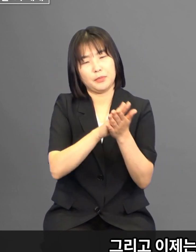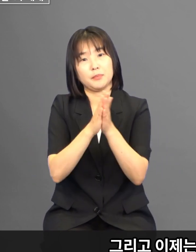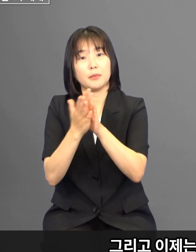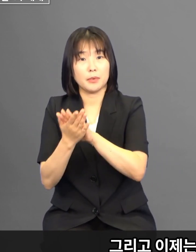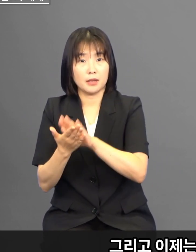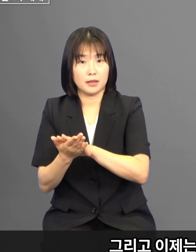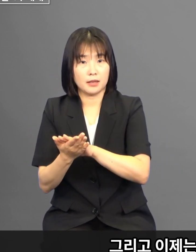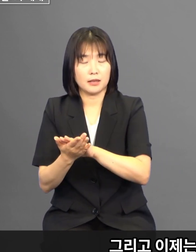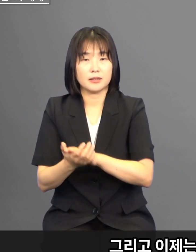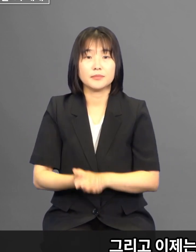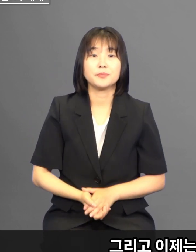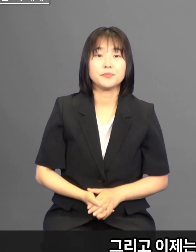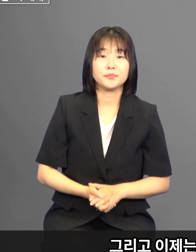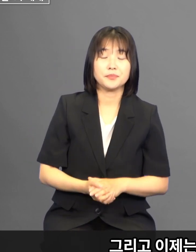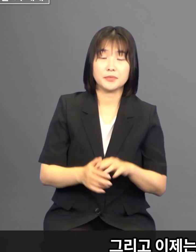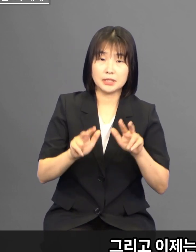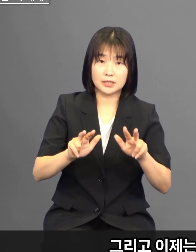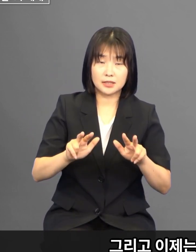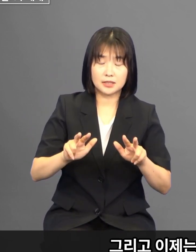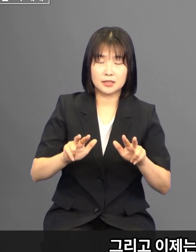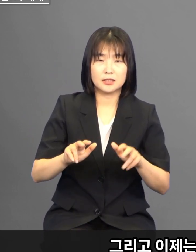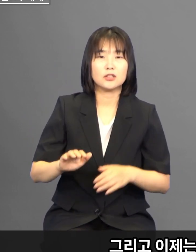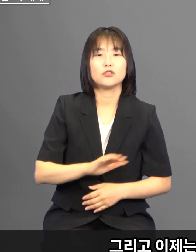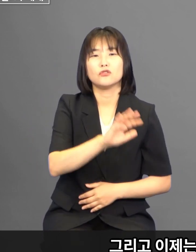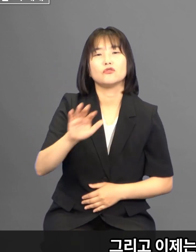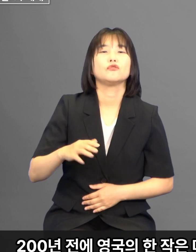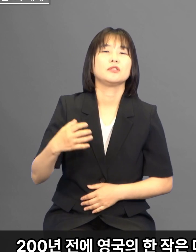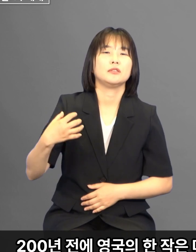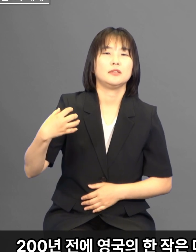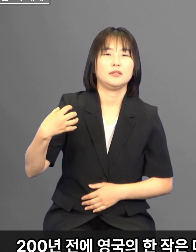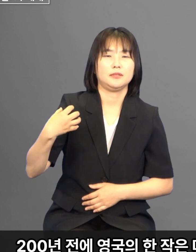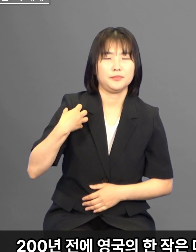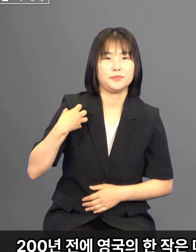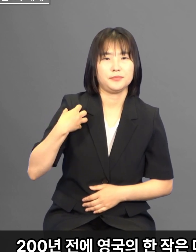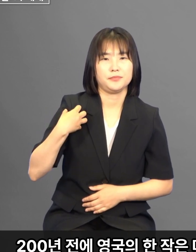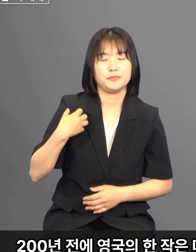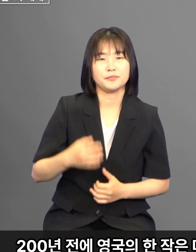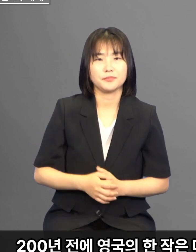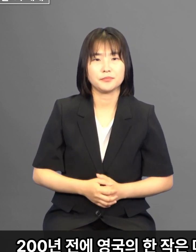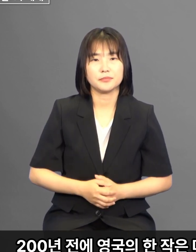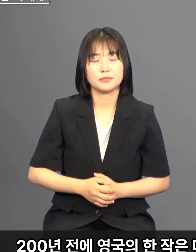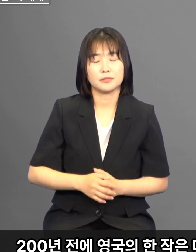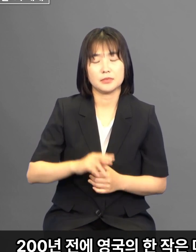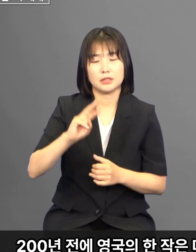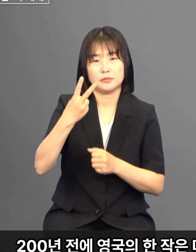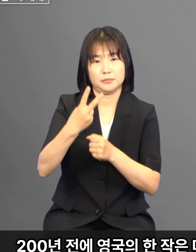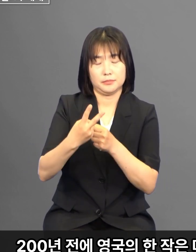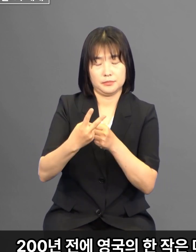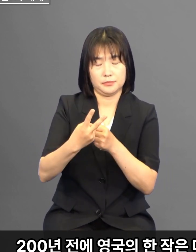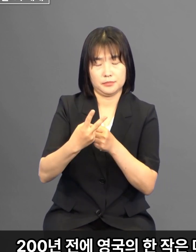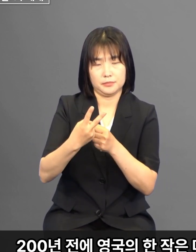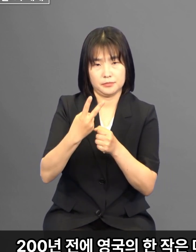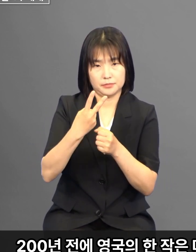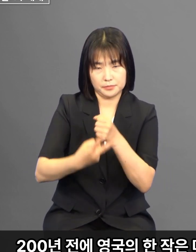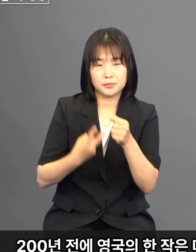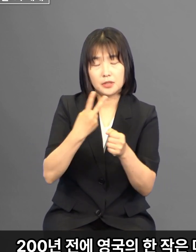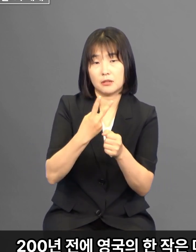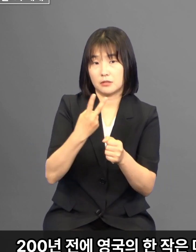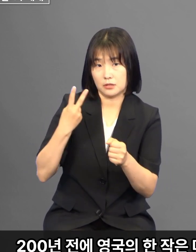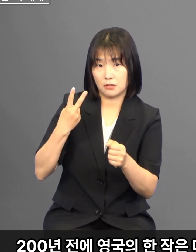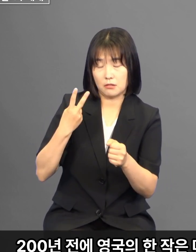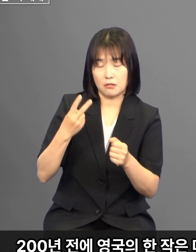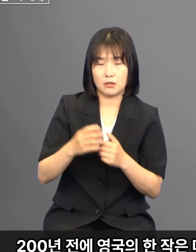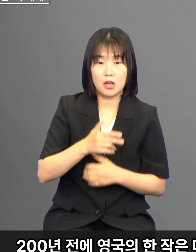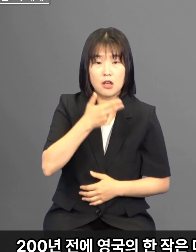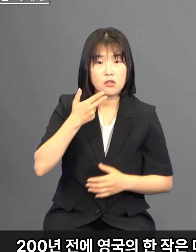그리고 이제는 우리 차례가 된 것입니다. 200년 전에 영국의 한 작은 마을에 가난한 구두